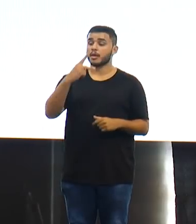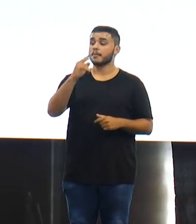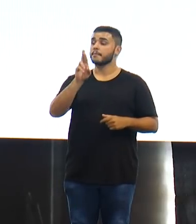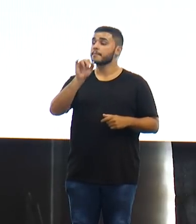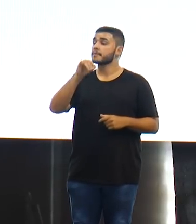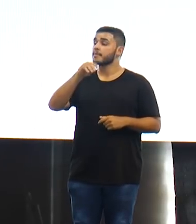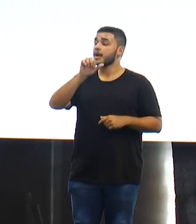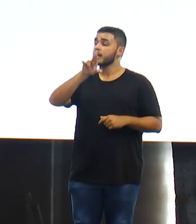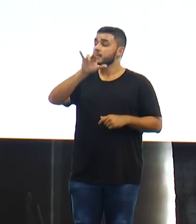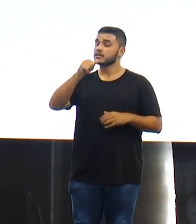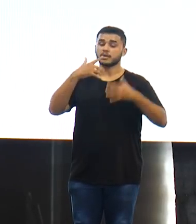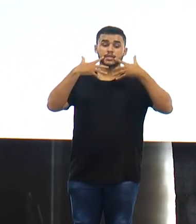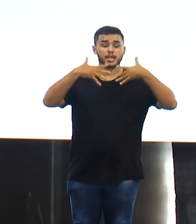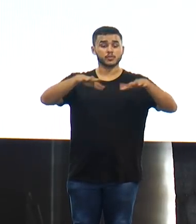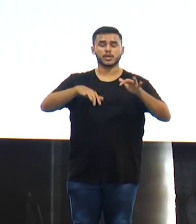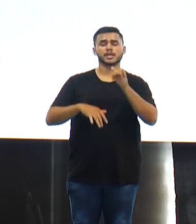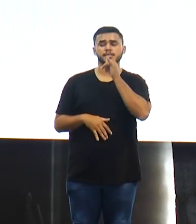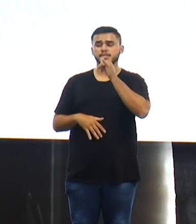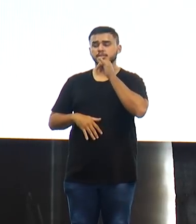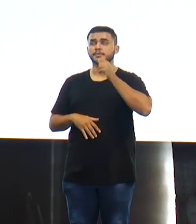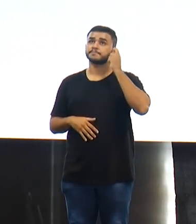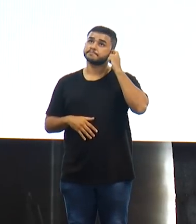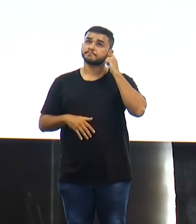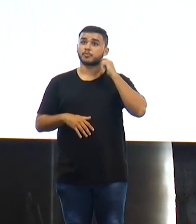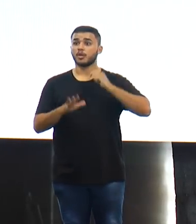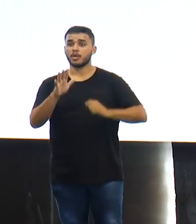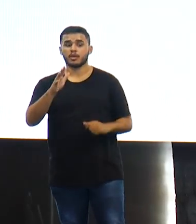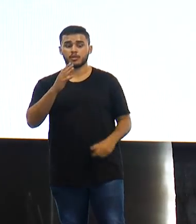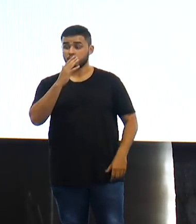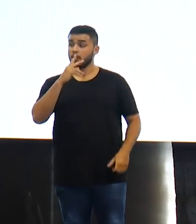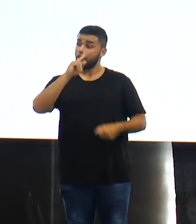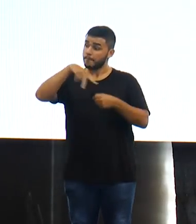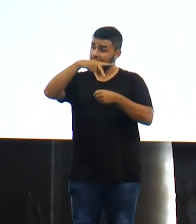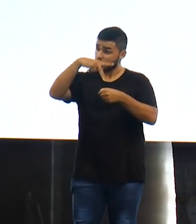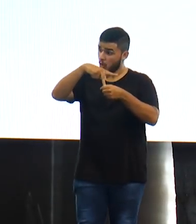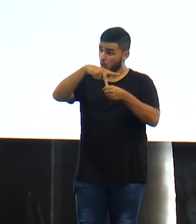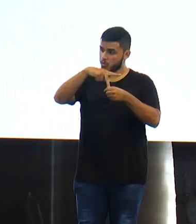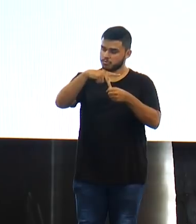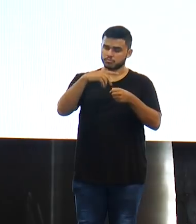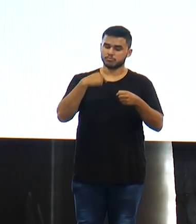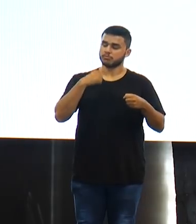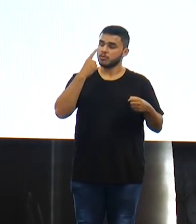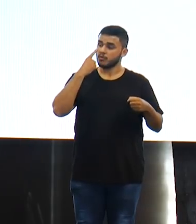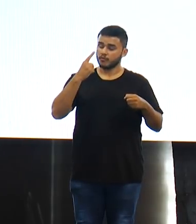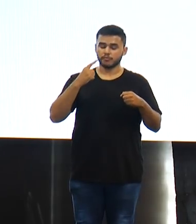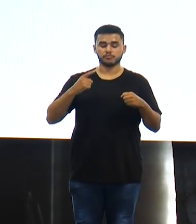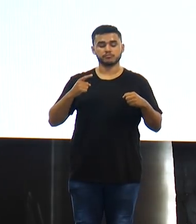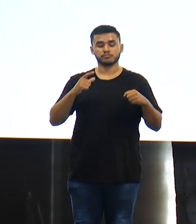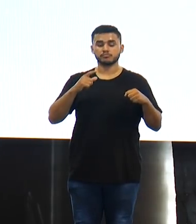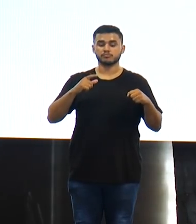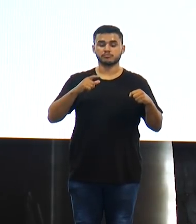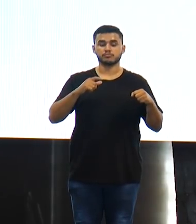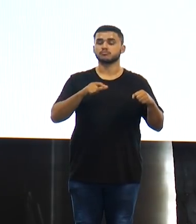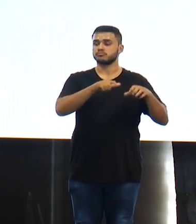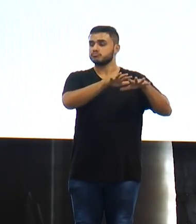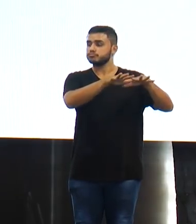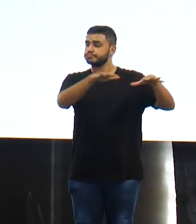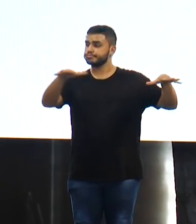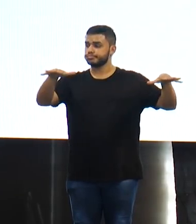da natureza. Por exemplo, eu pego o petróleo, eu encontro o petróleo nas áreas